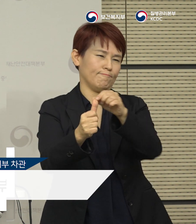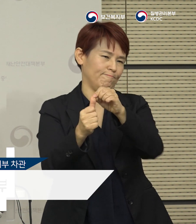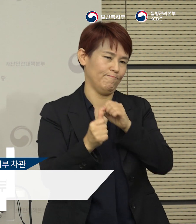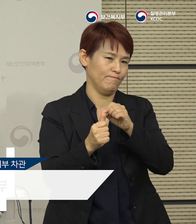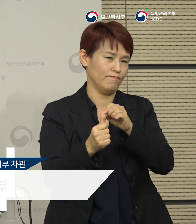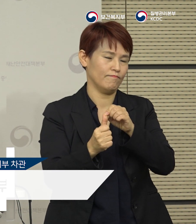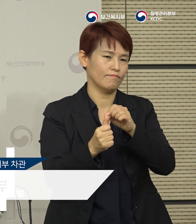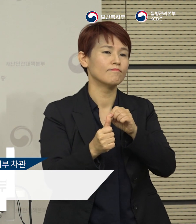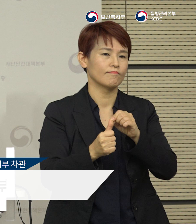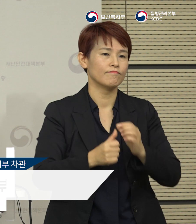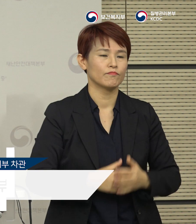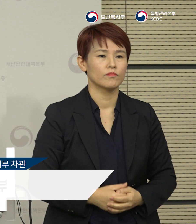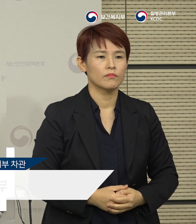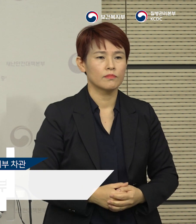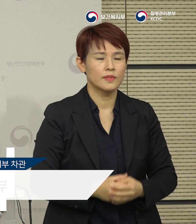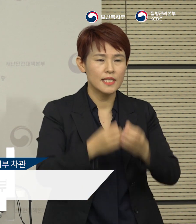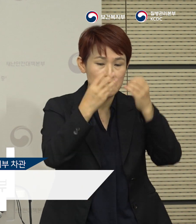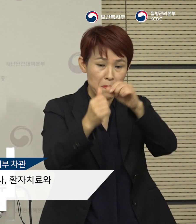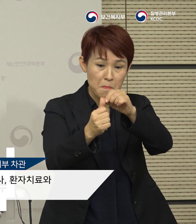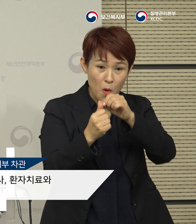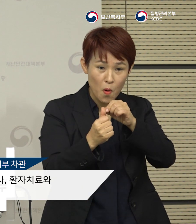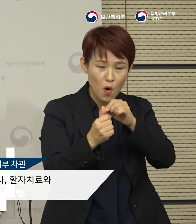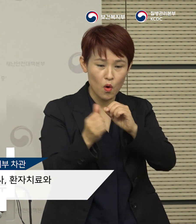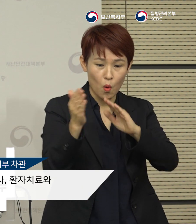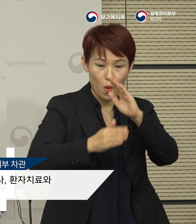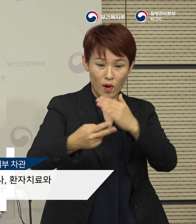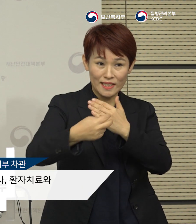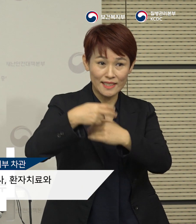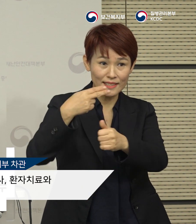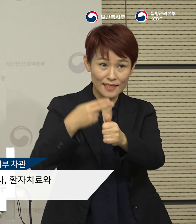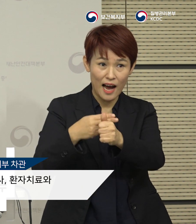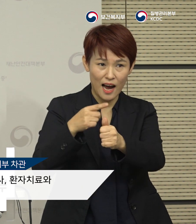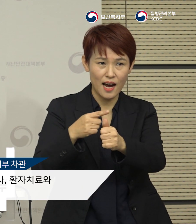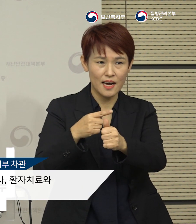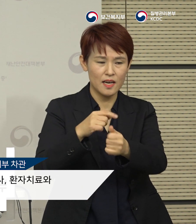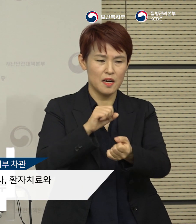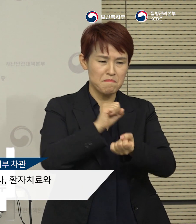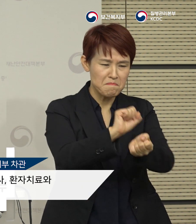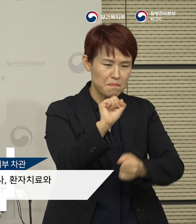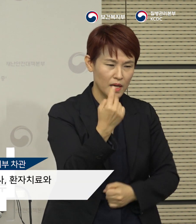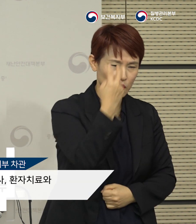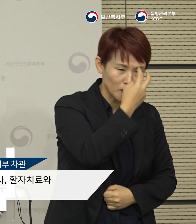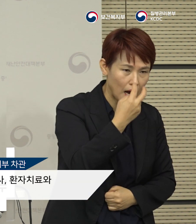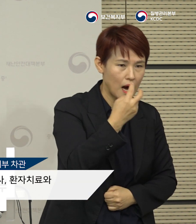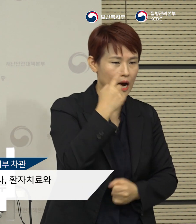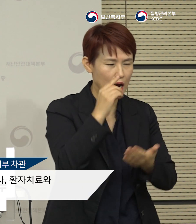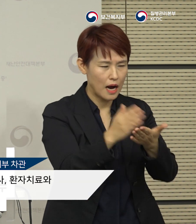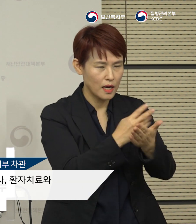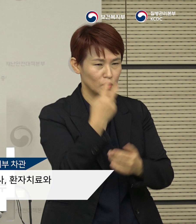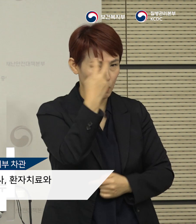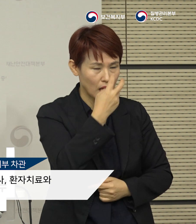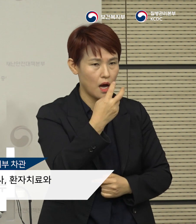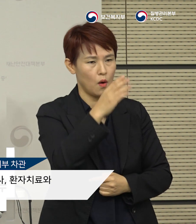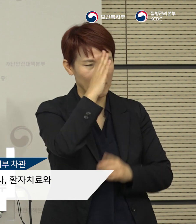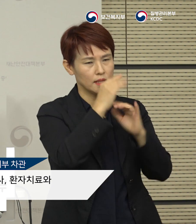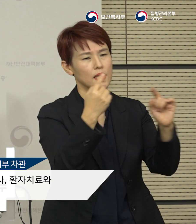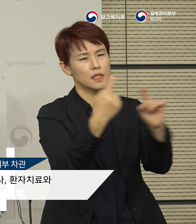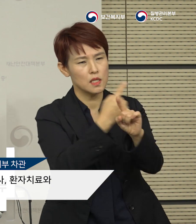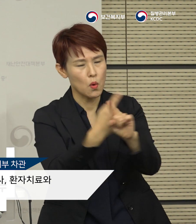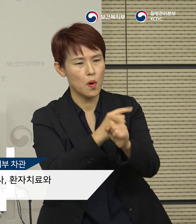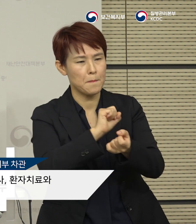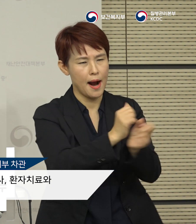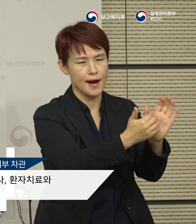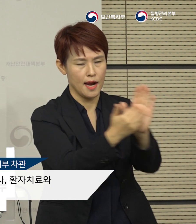조기 임용하기로 결정하였습니다. 신규 임용되는 공중보건의사는 역학조사, 선별조사, 환자